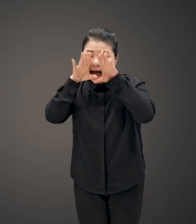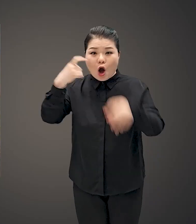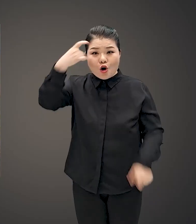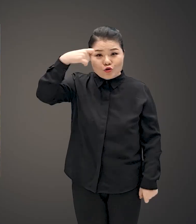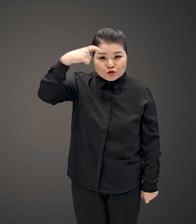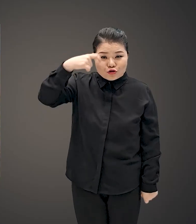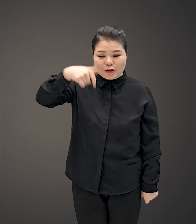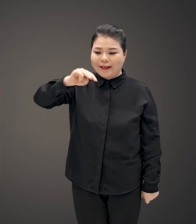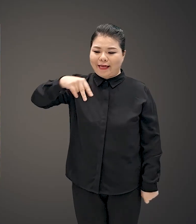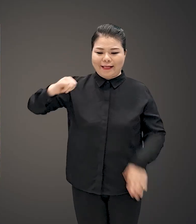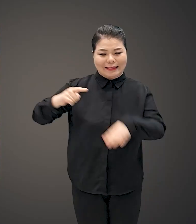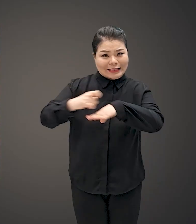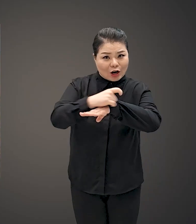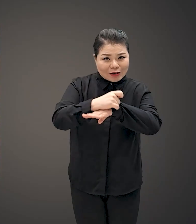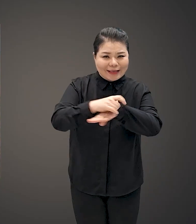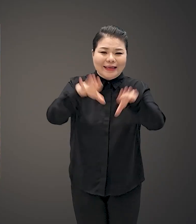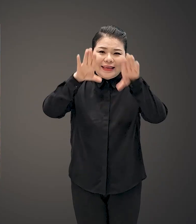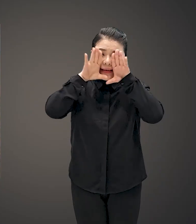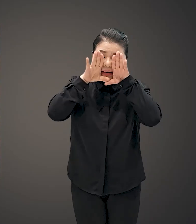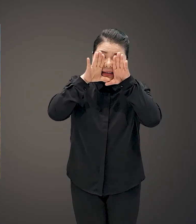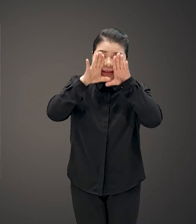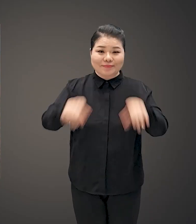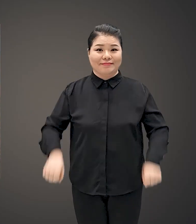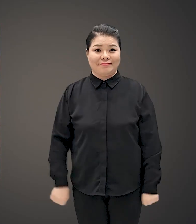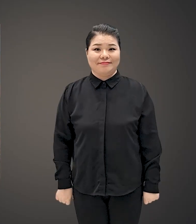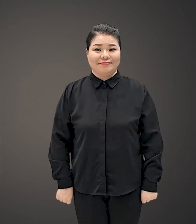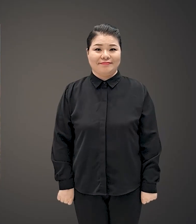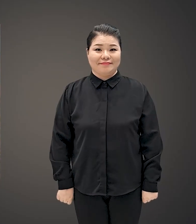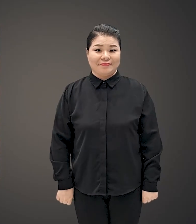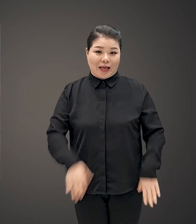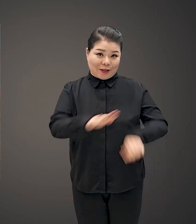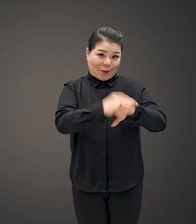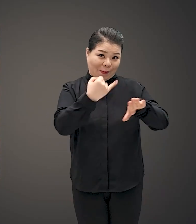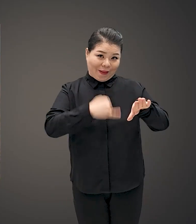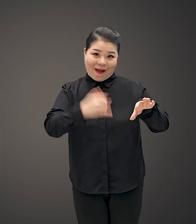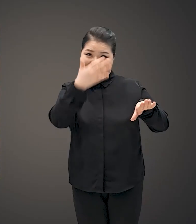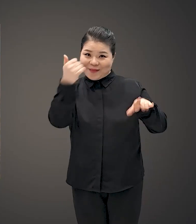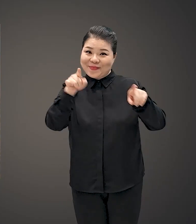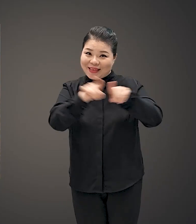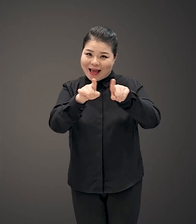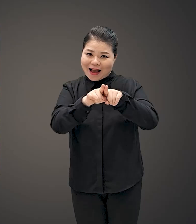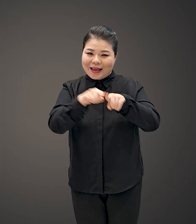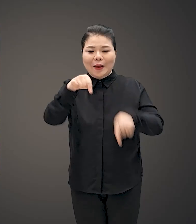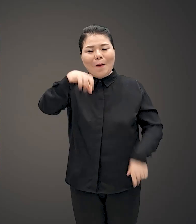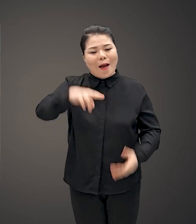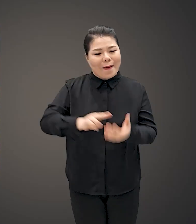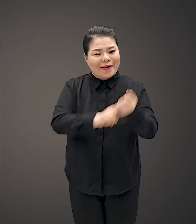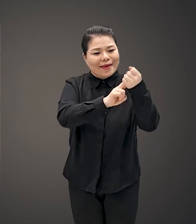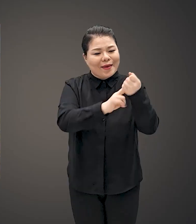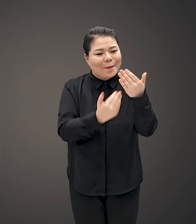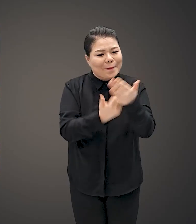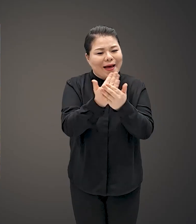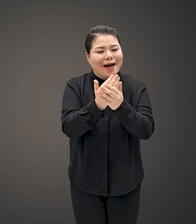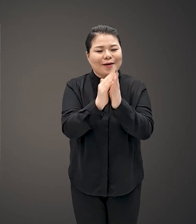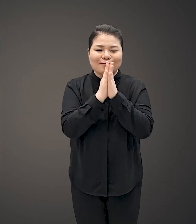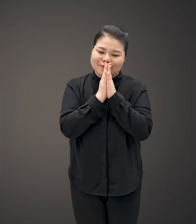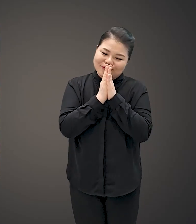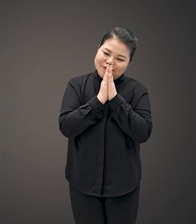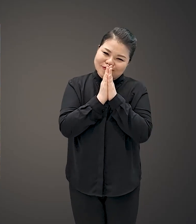봉주가, 갯지렁이야. 희망이와 할아버지는 시와호의 기적이 일어나기를 함께